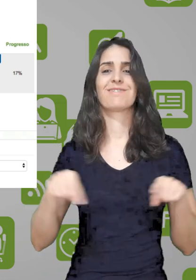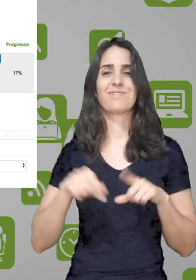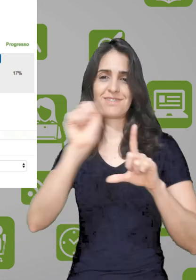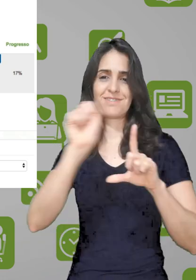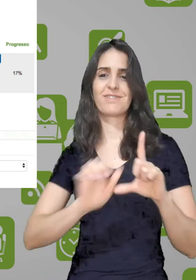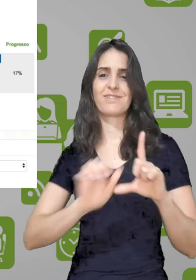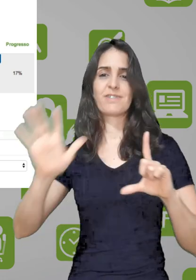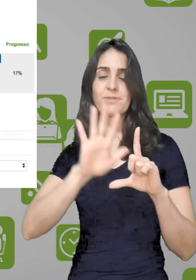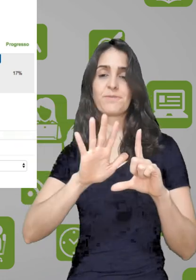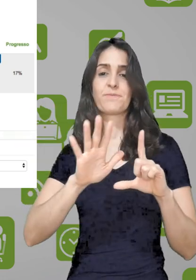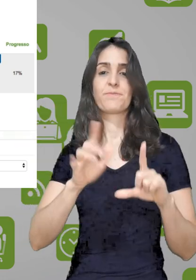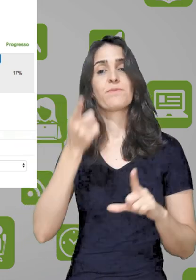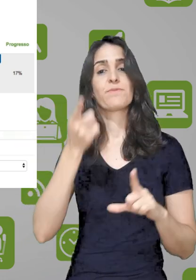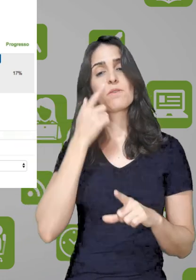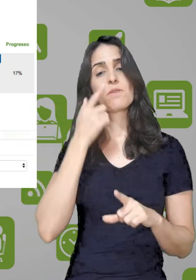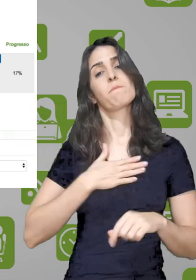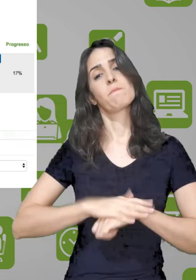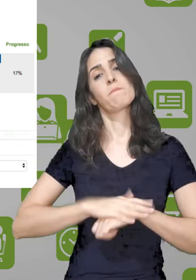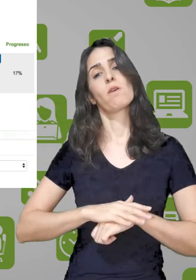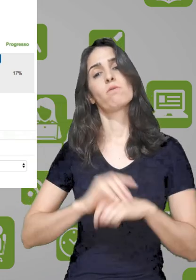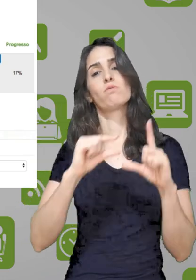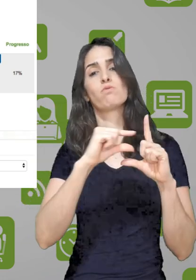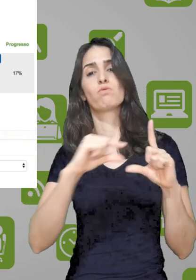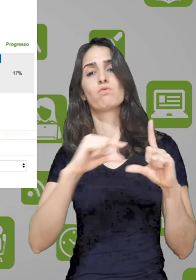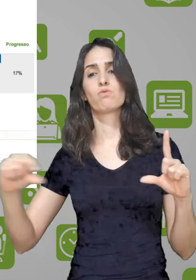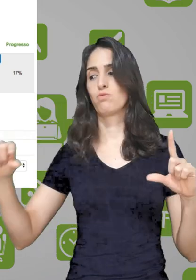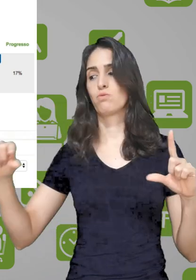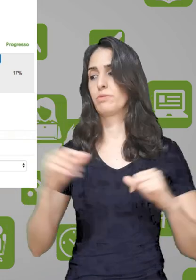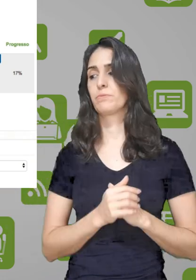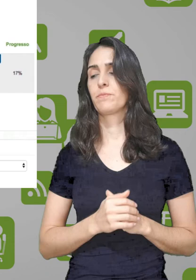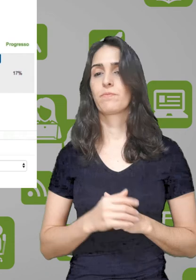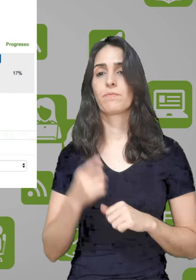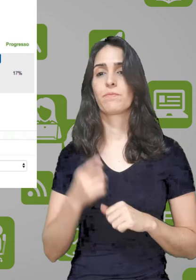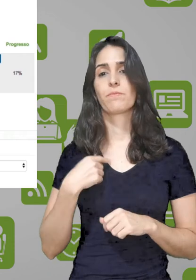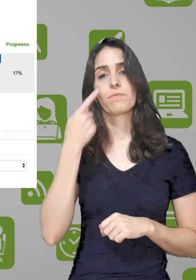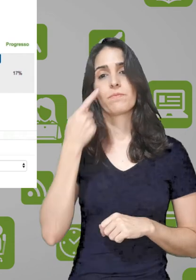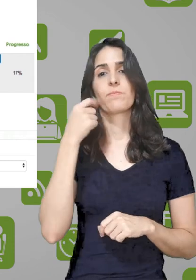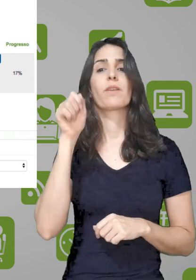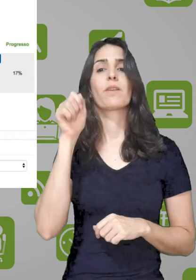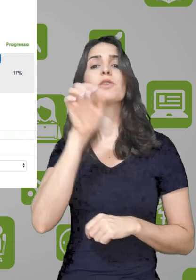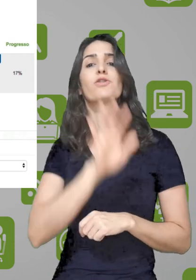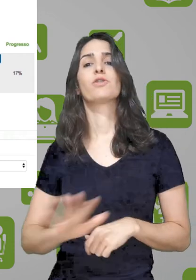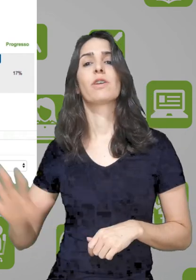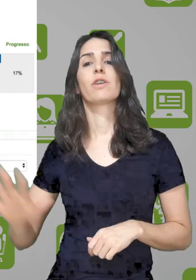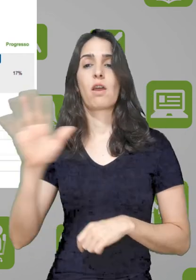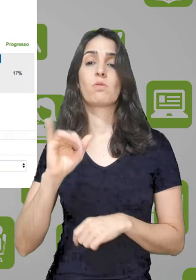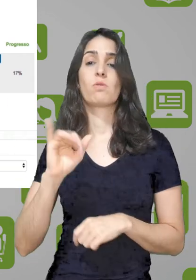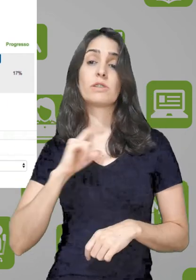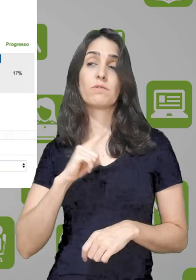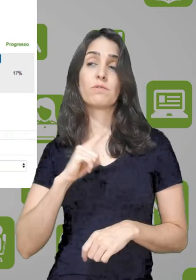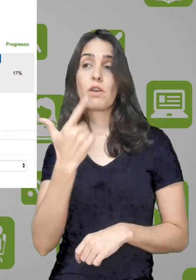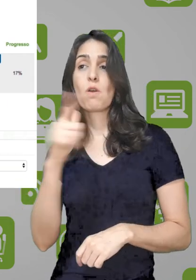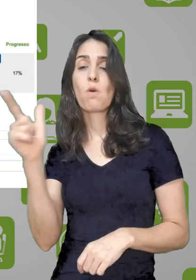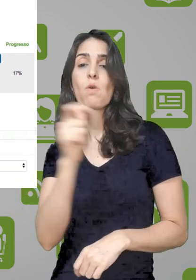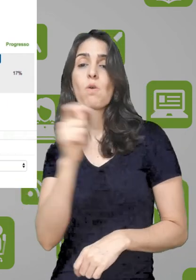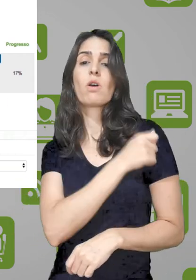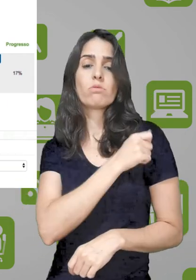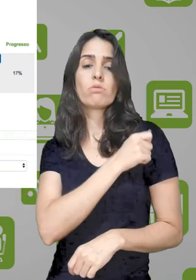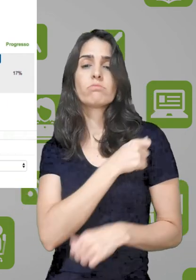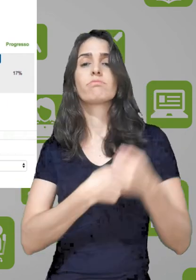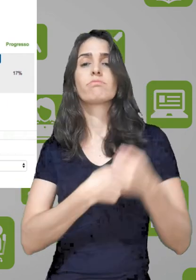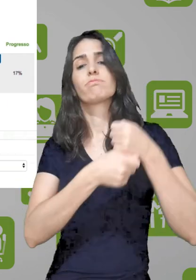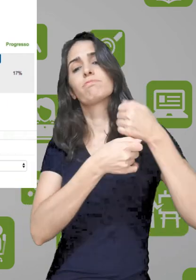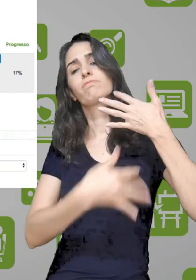professora, e só aparece o meu progresso. Aqui aparece a visão geral dos alunos, então,